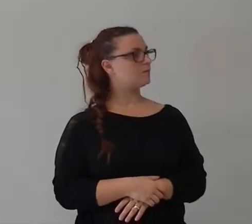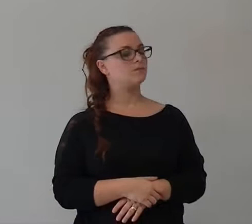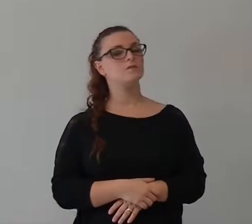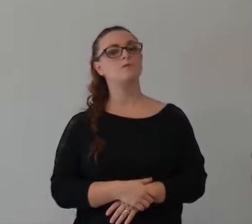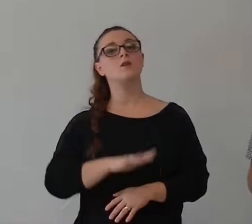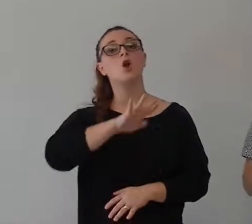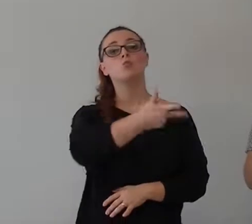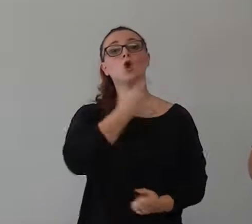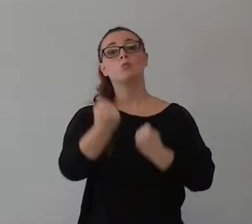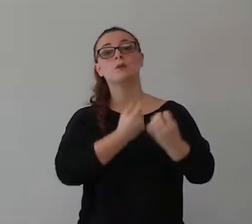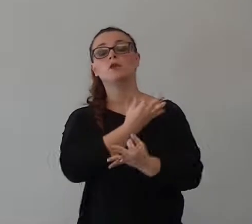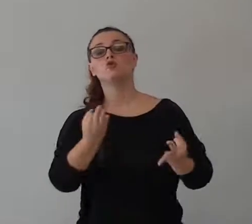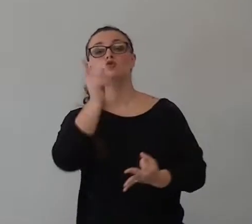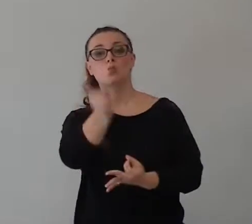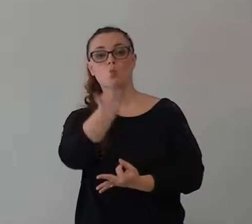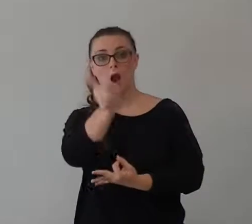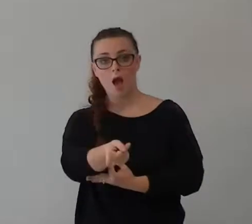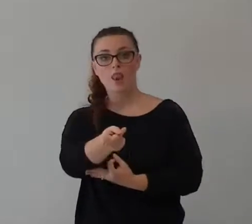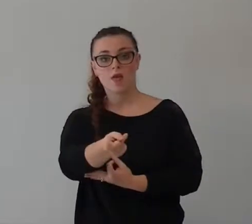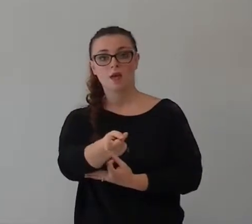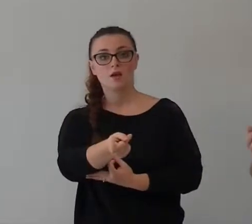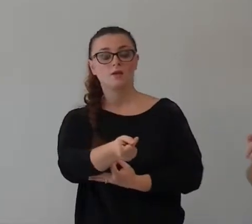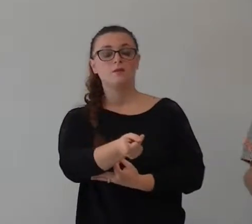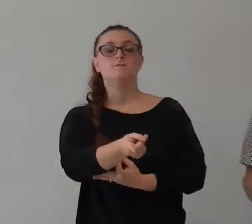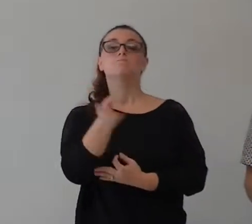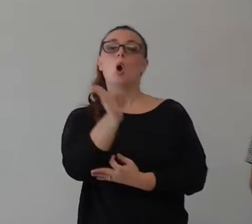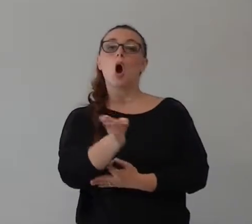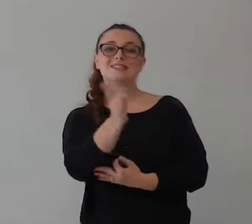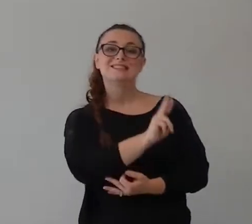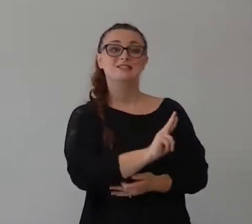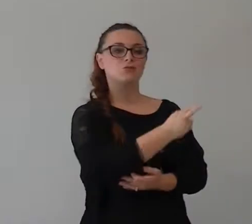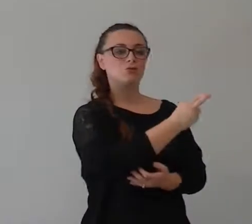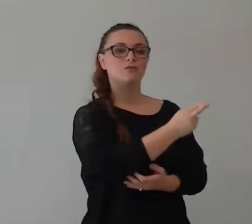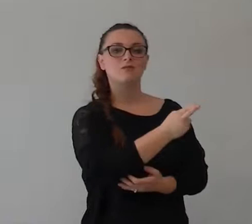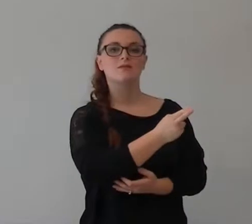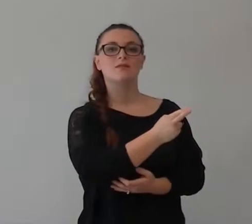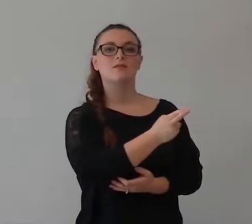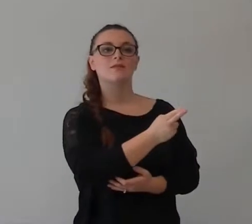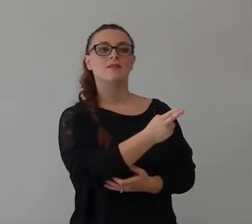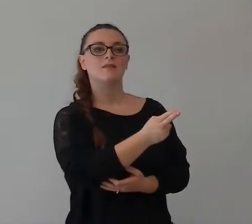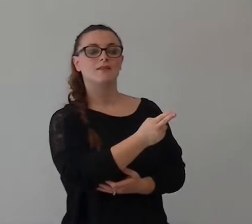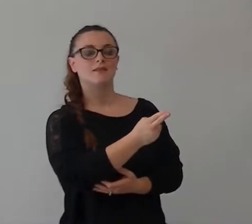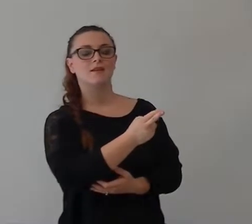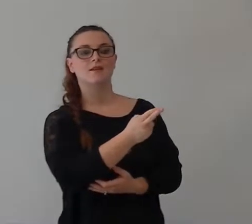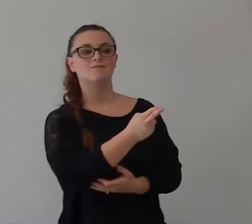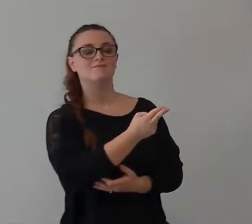quinta cosa che fa? Loda Ruth davanti a tutti. Infatti guardate il versetto